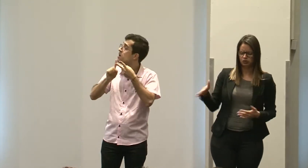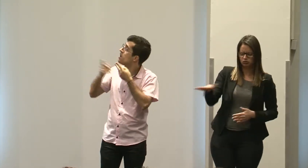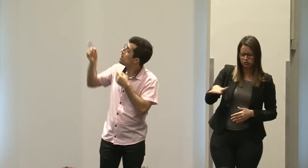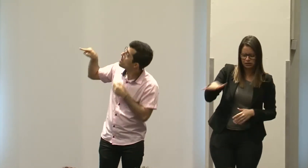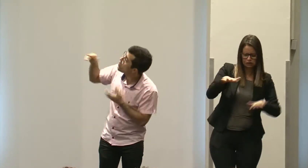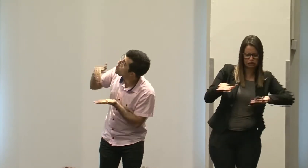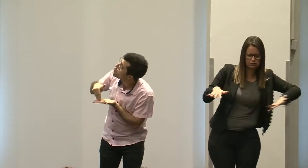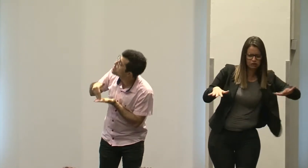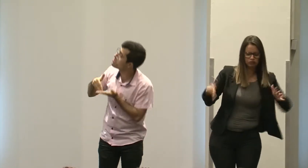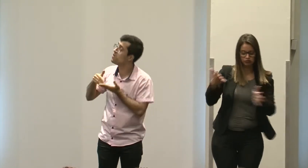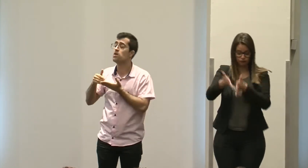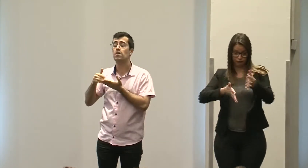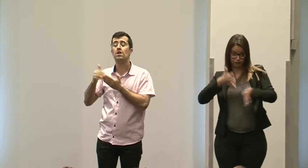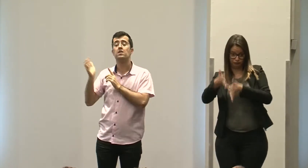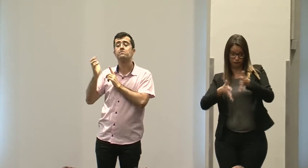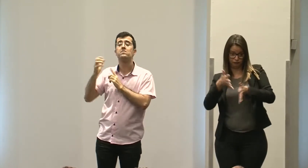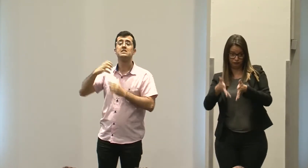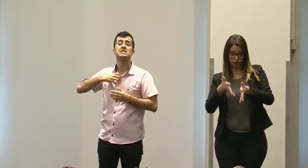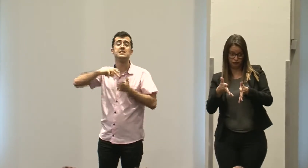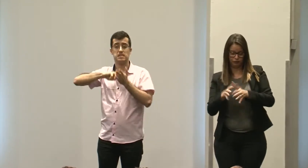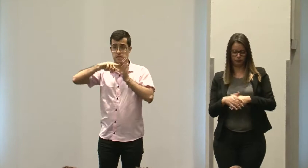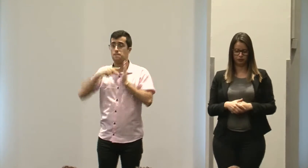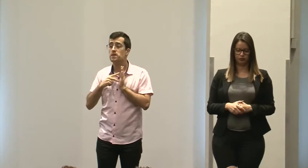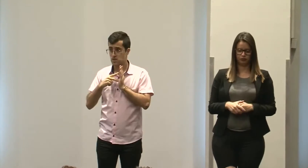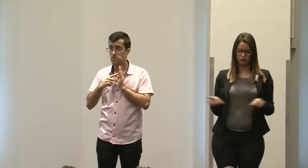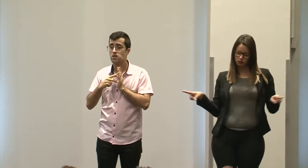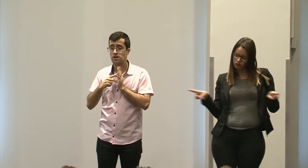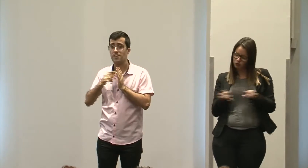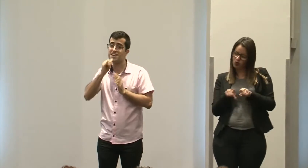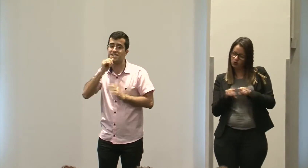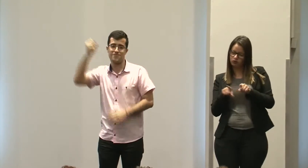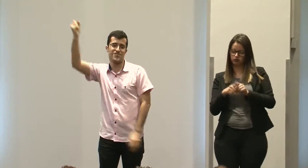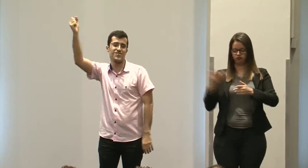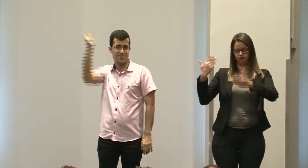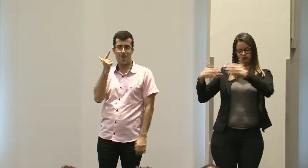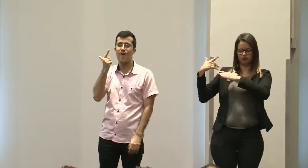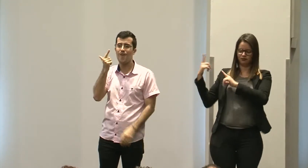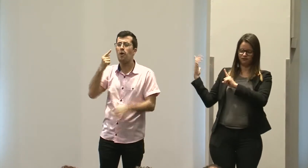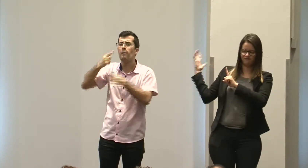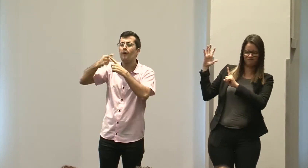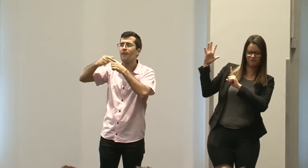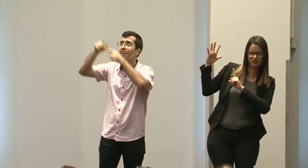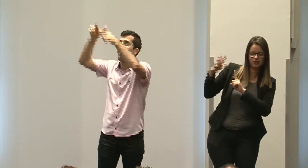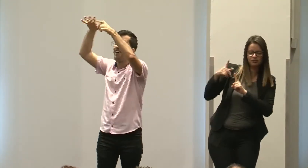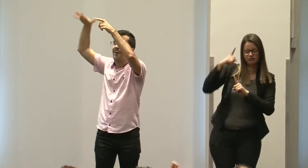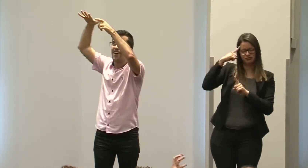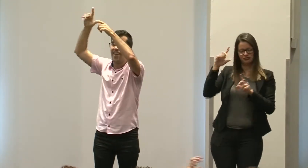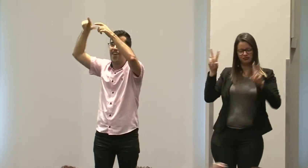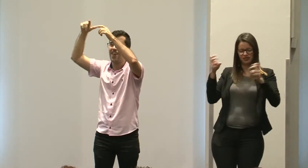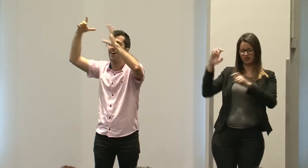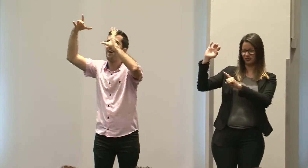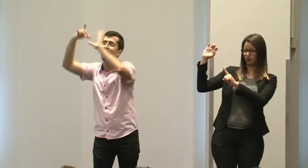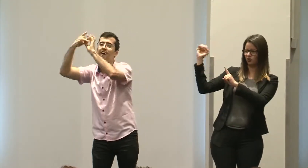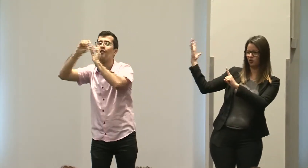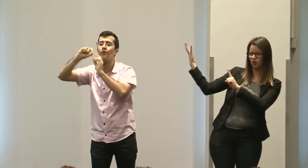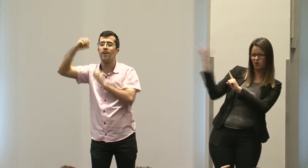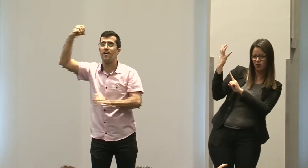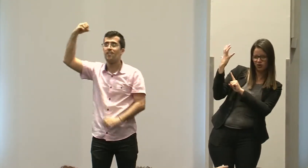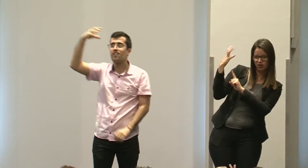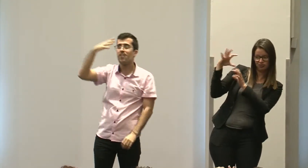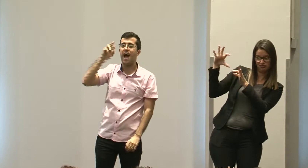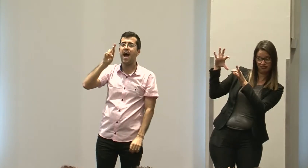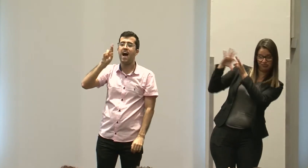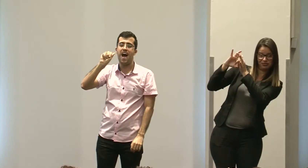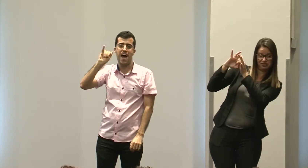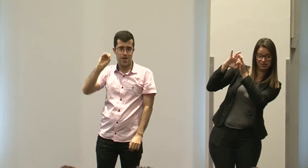Implicação morfológica. Implicação morfológica. Implicação semântica. Ou implicação